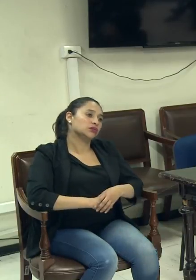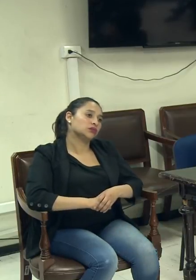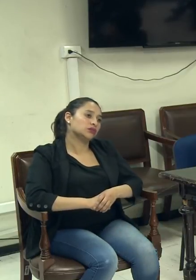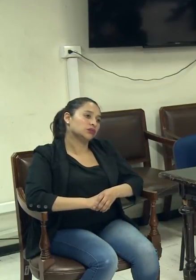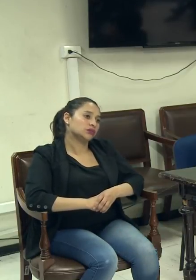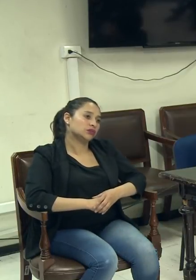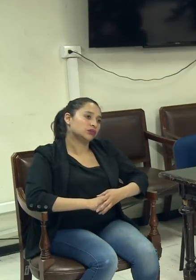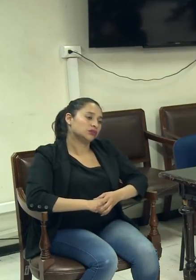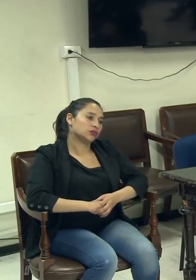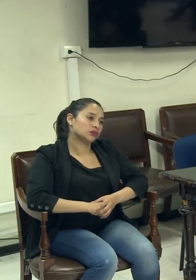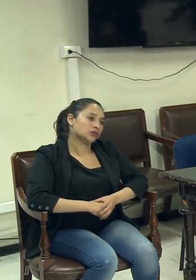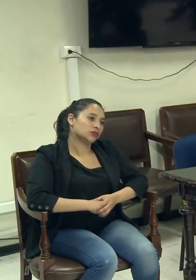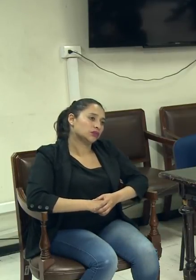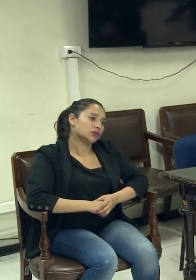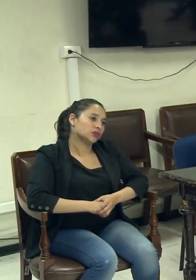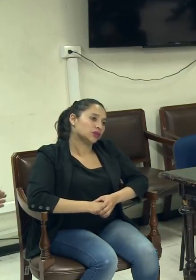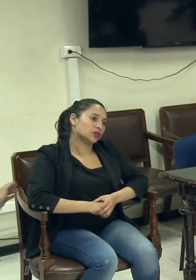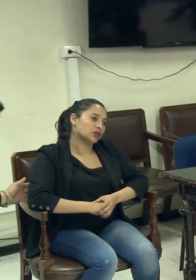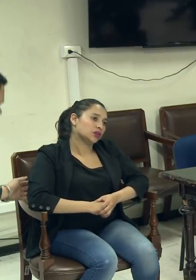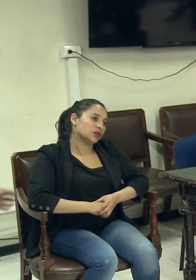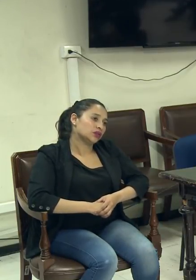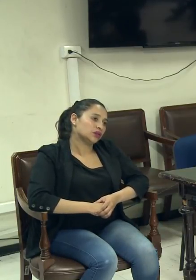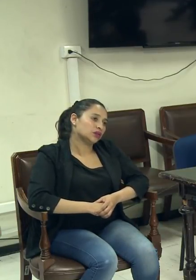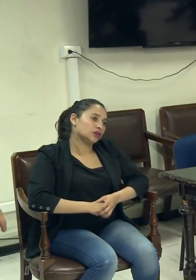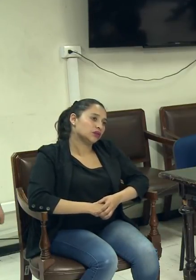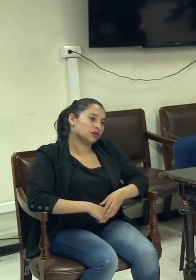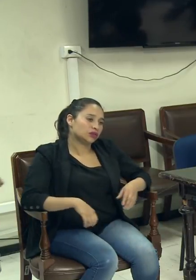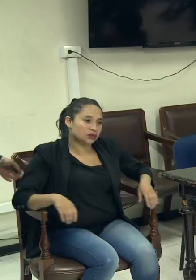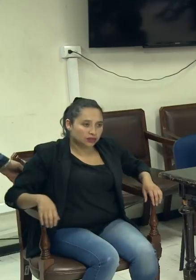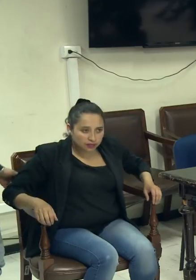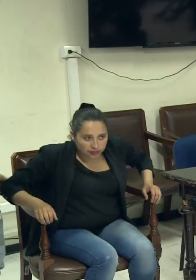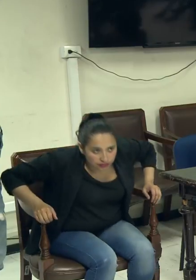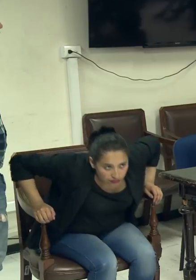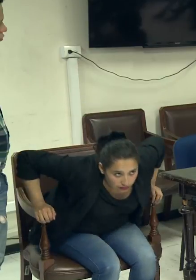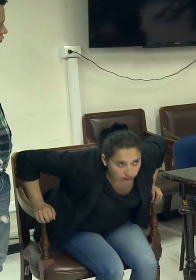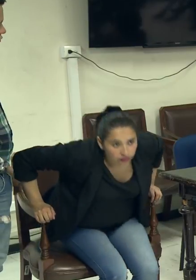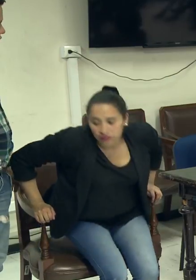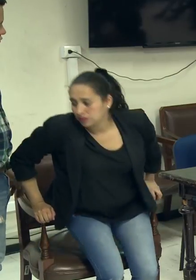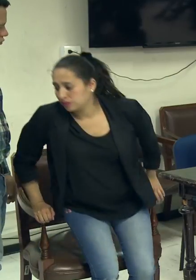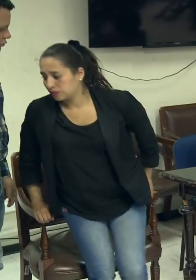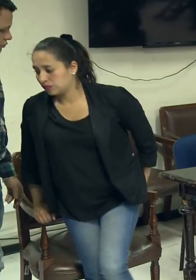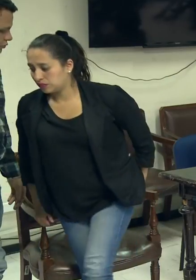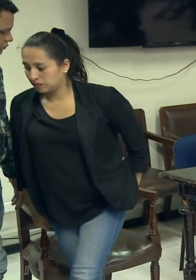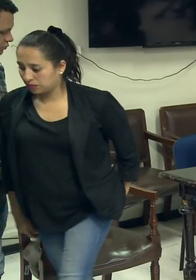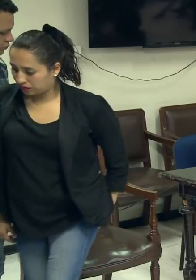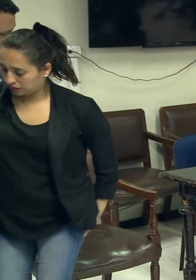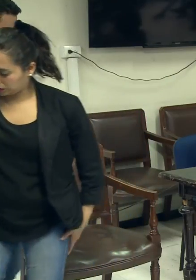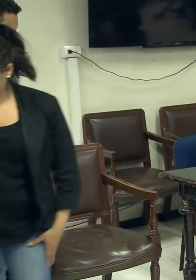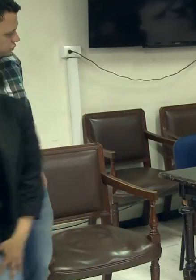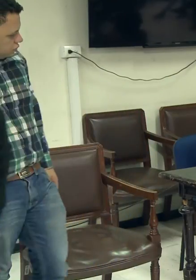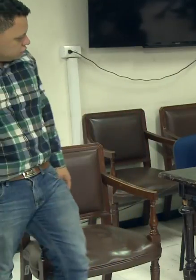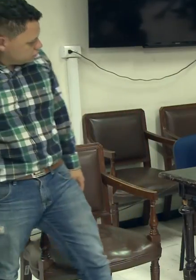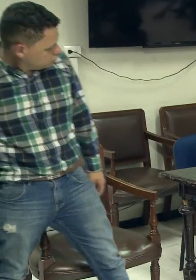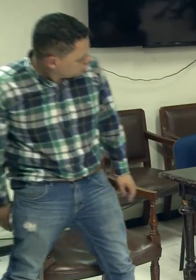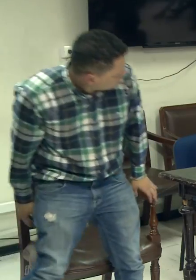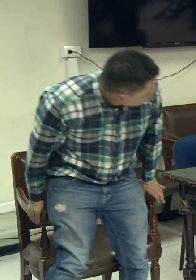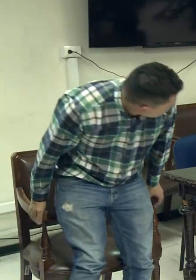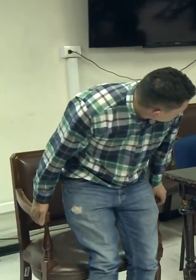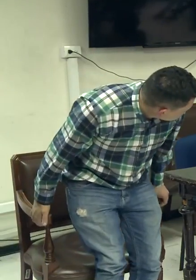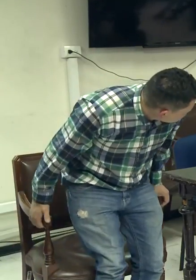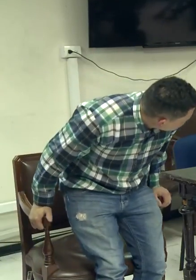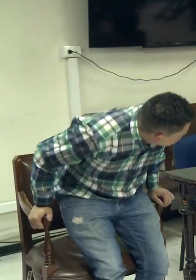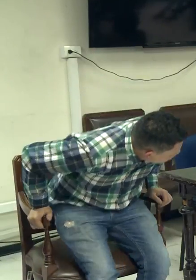dice cosas como que yo soy poco confiable porque le creo a una ideología